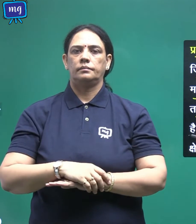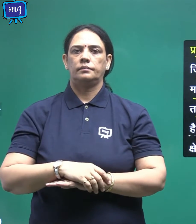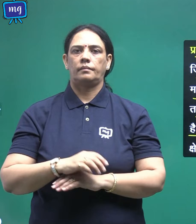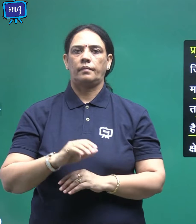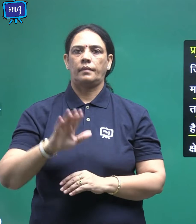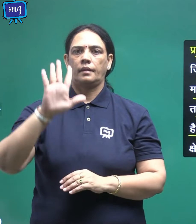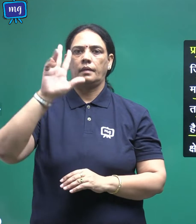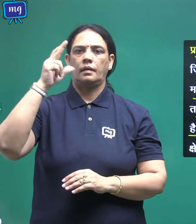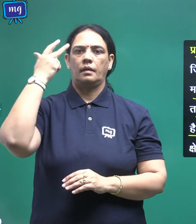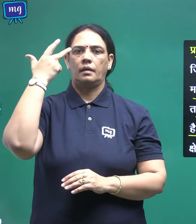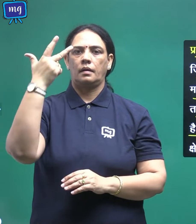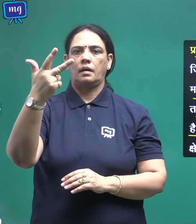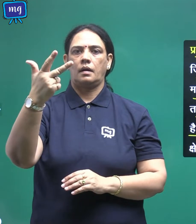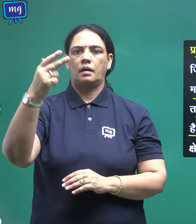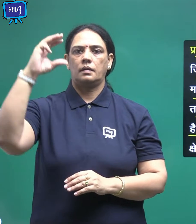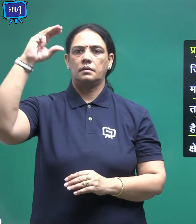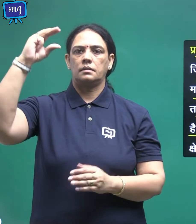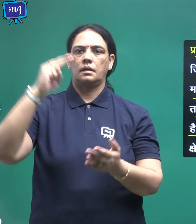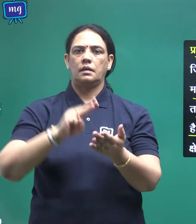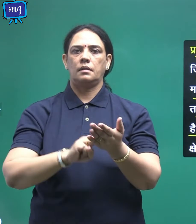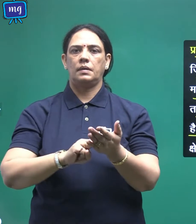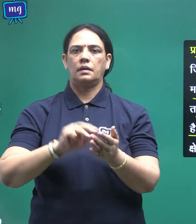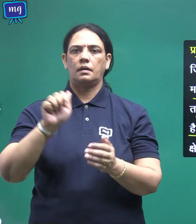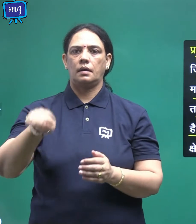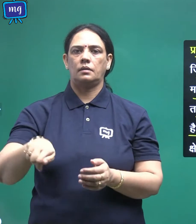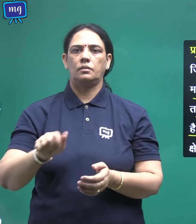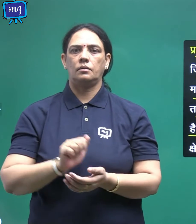8 सेमी है तो